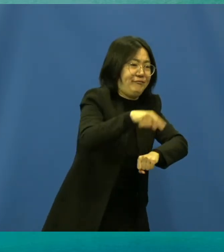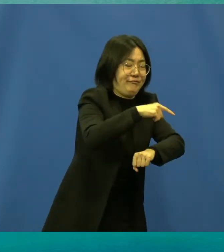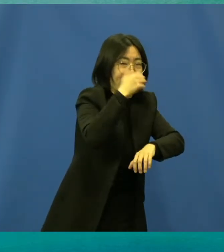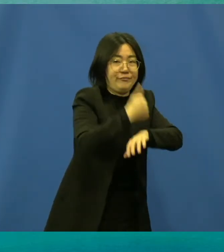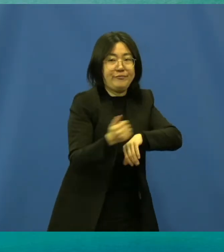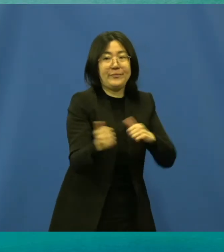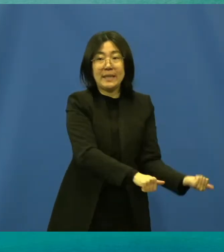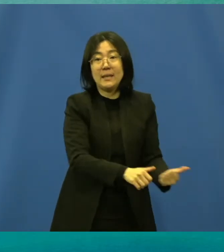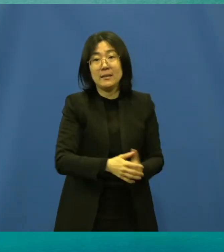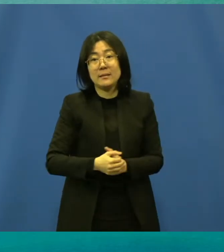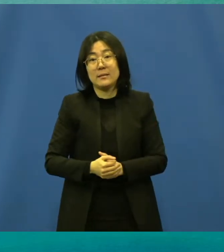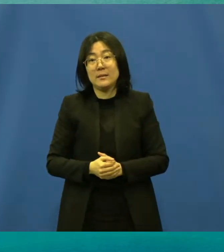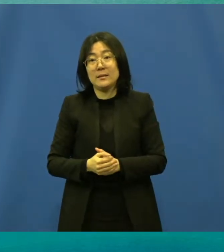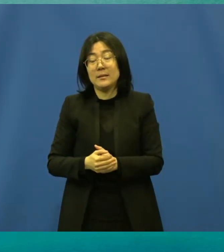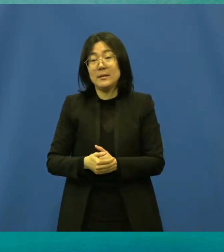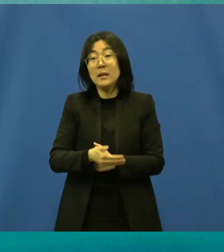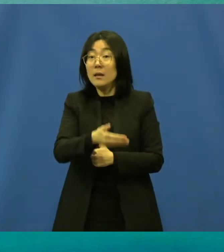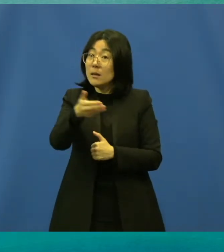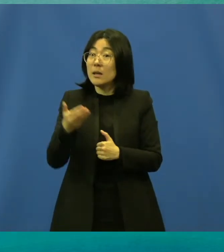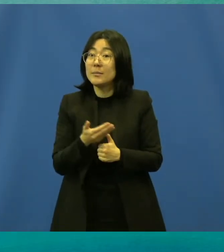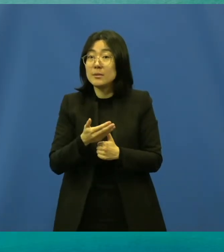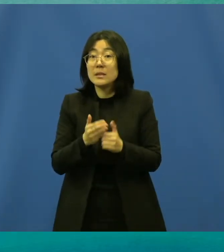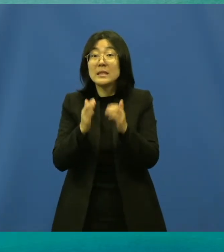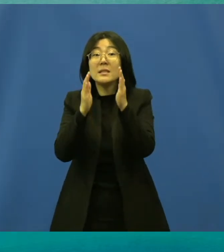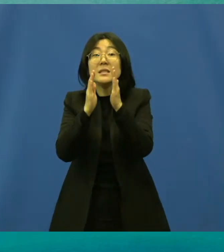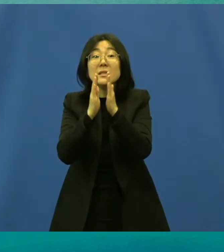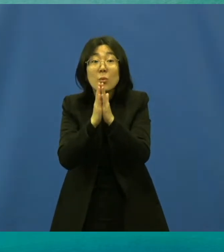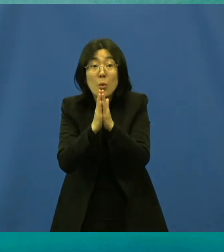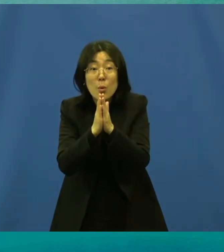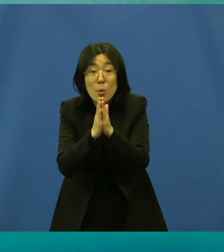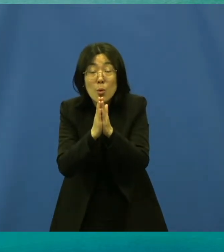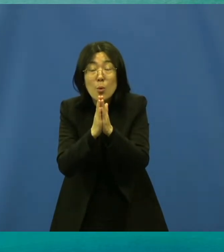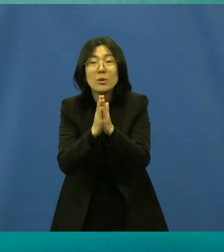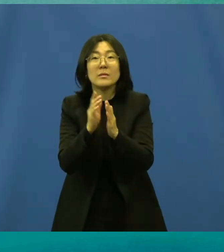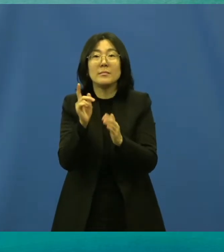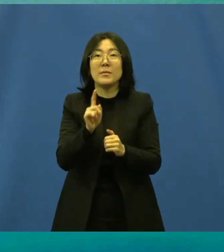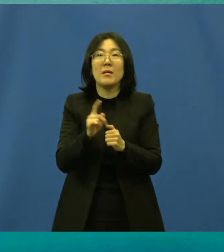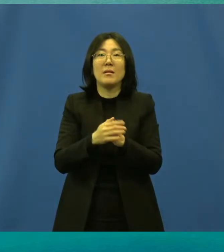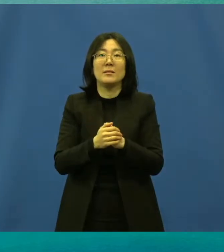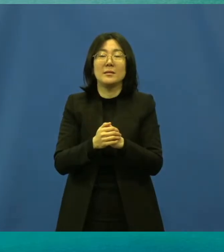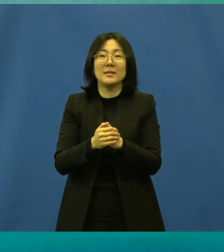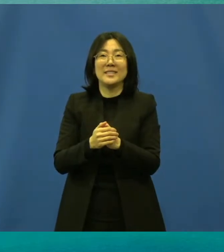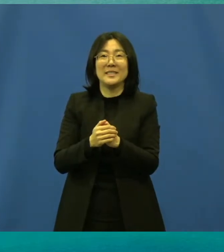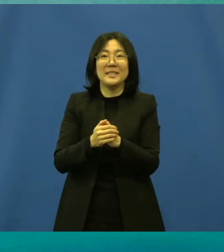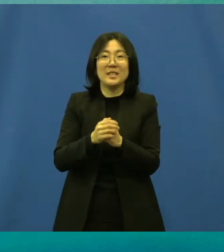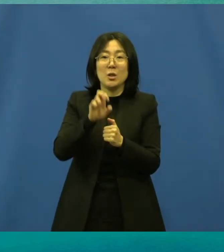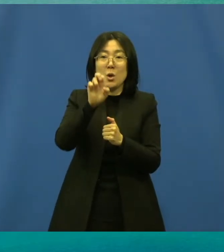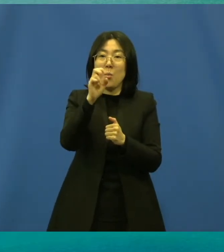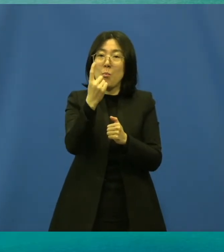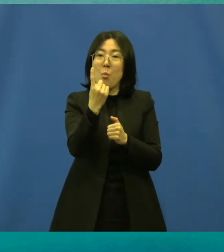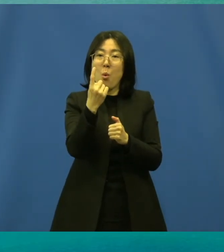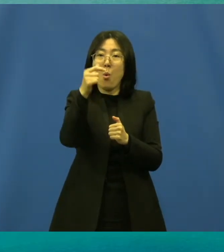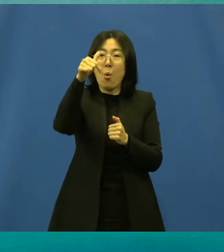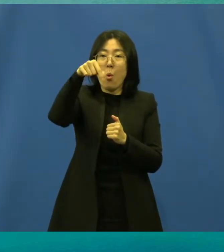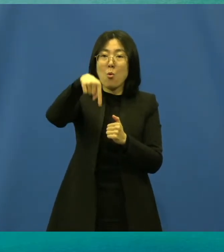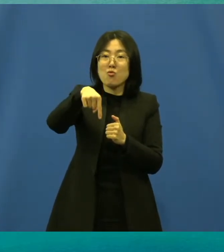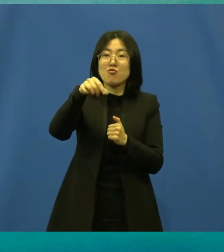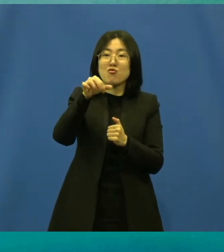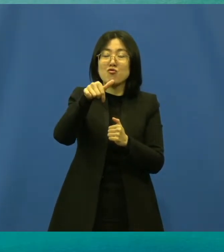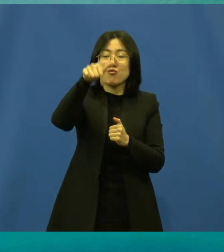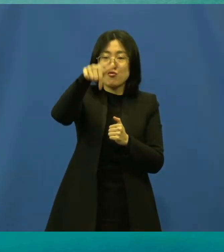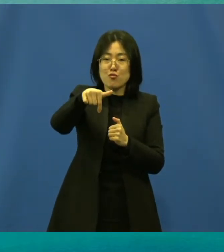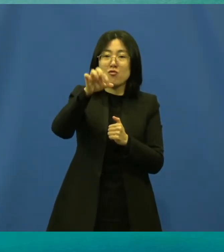기도는 모국어와 같다고 그러죠. 모국어. 우리가 한글을 말하는 게 어렵습니까?